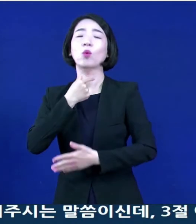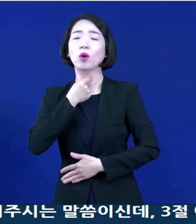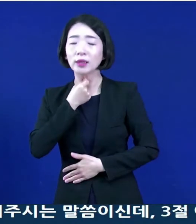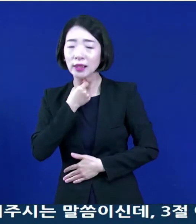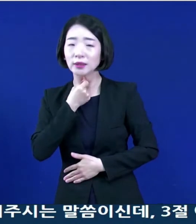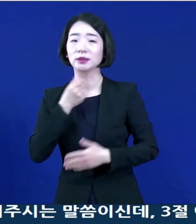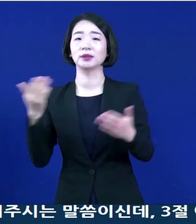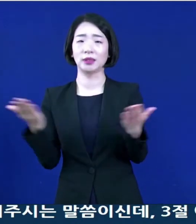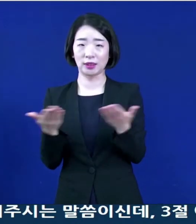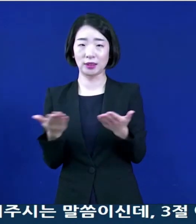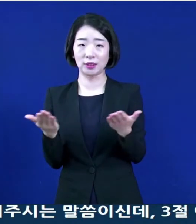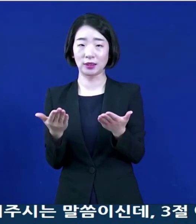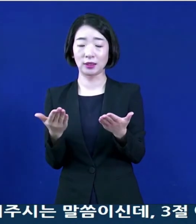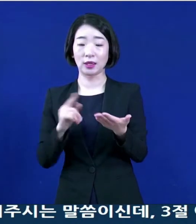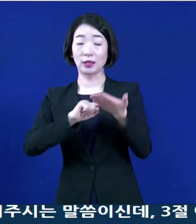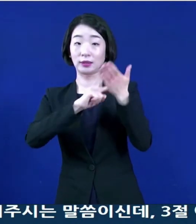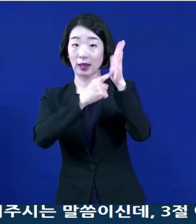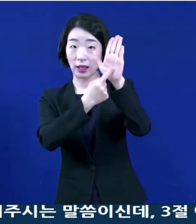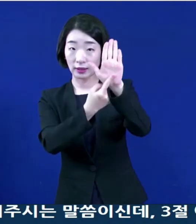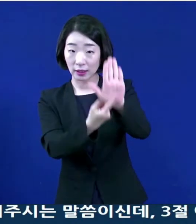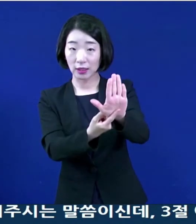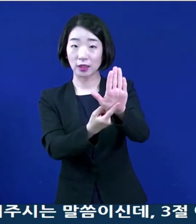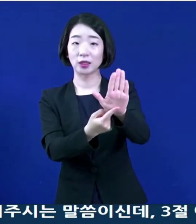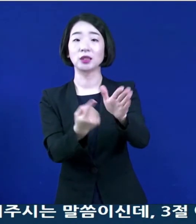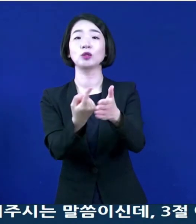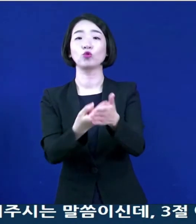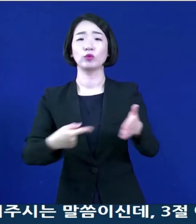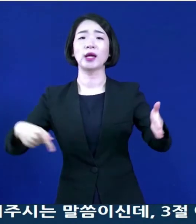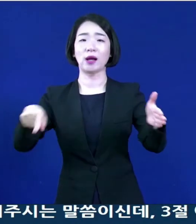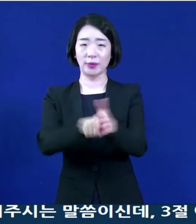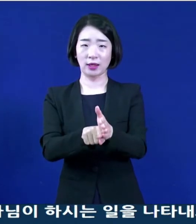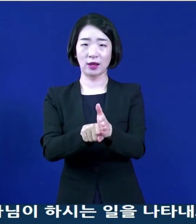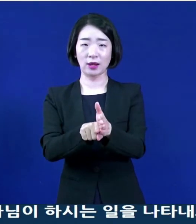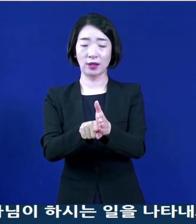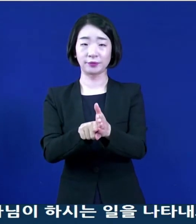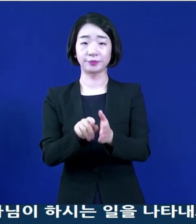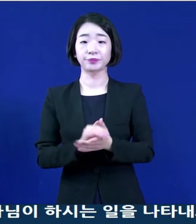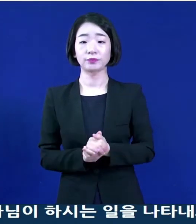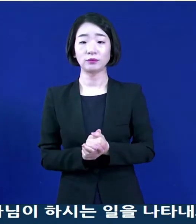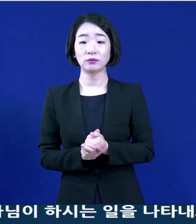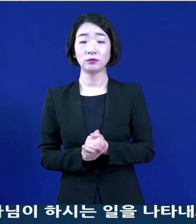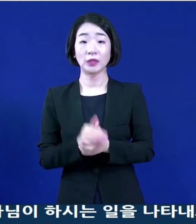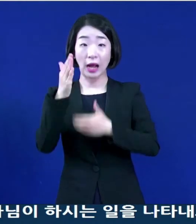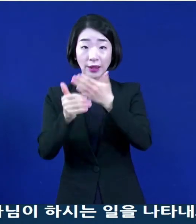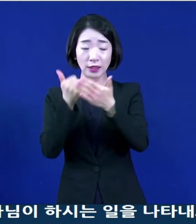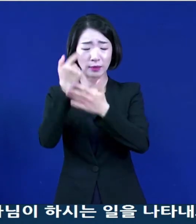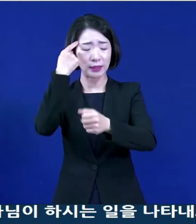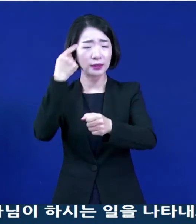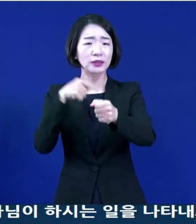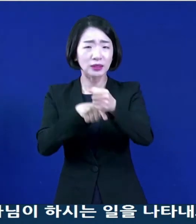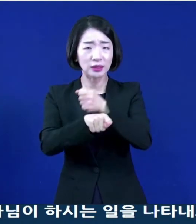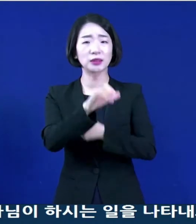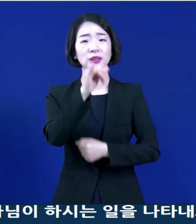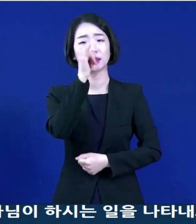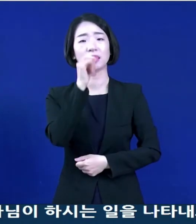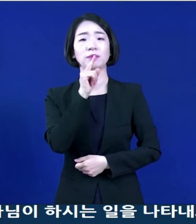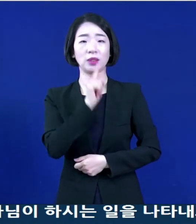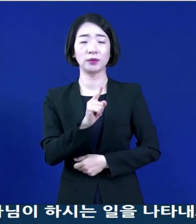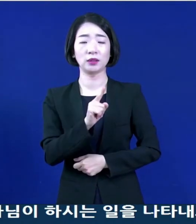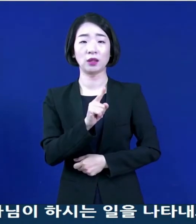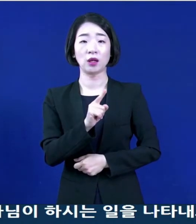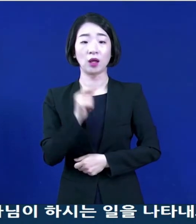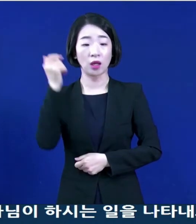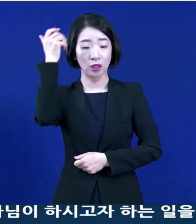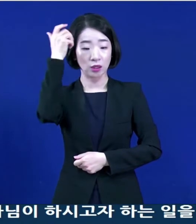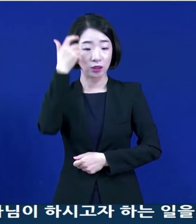일을 나타내고자 하심이라. 이게 하나님의 길이 있다는 겁니다. 여러분, 영적인 눈이 어두워지는 게